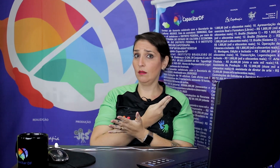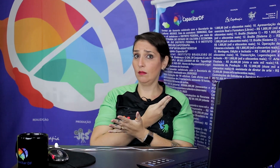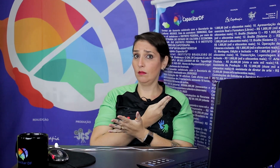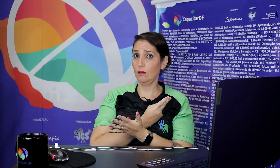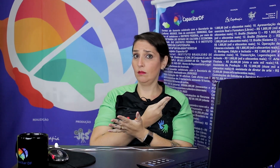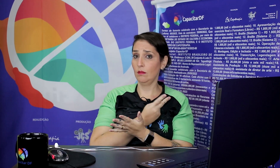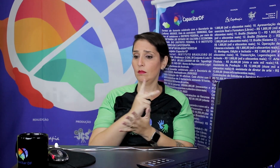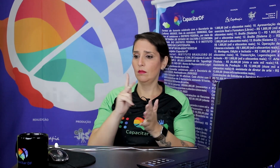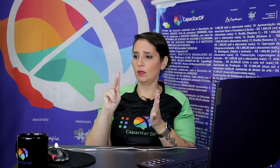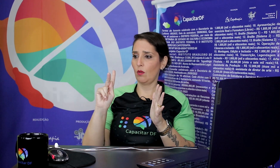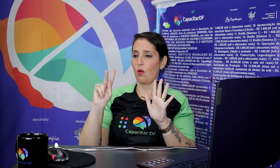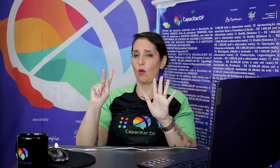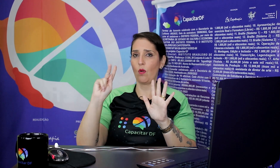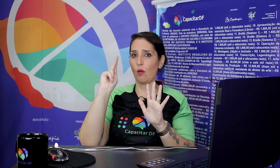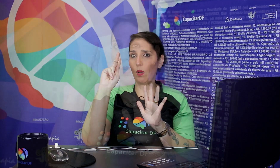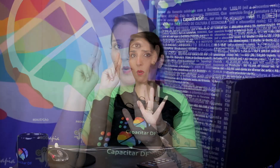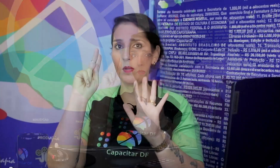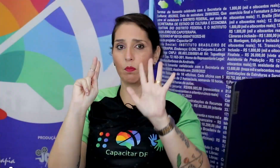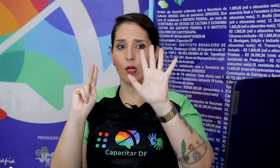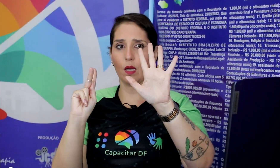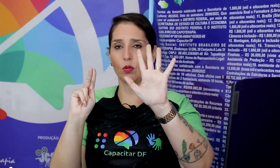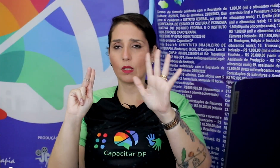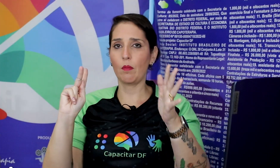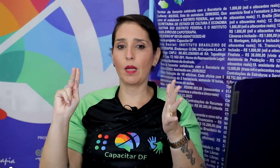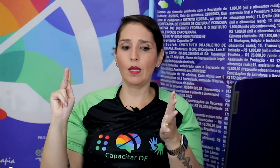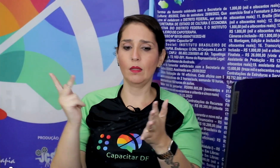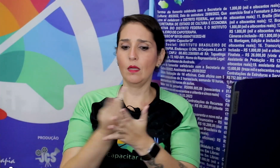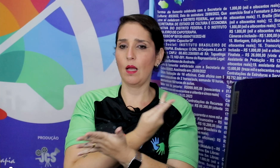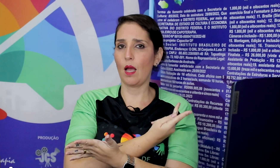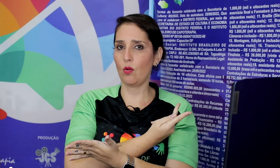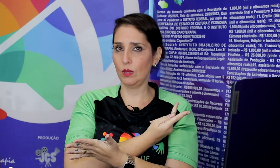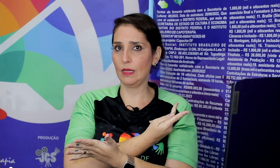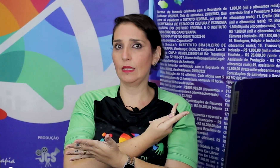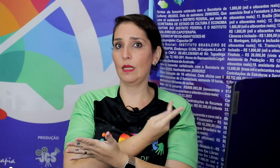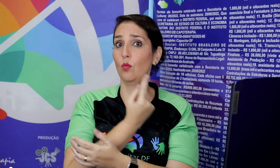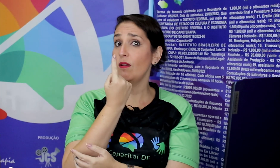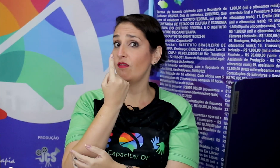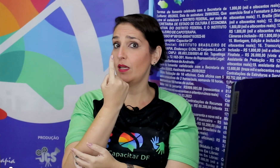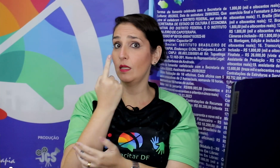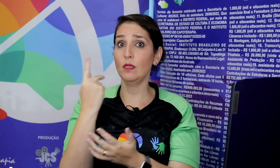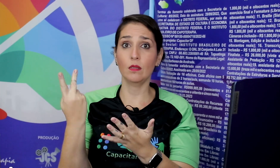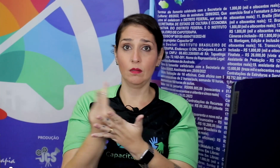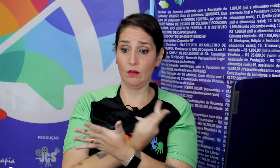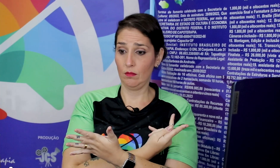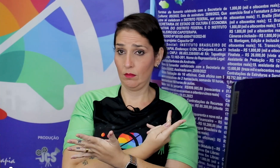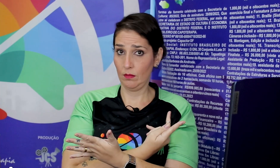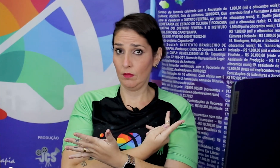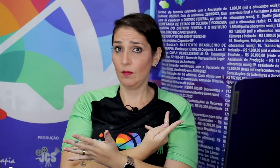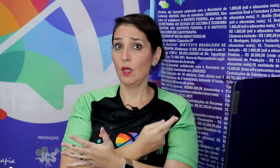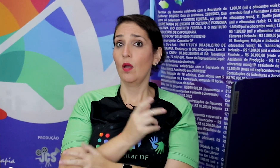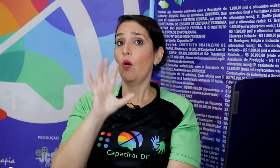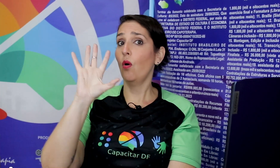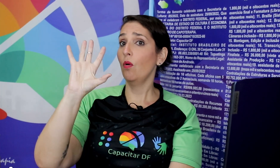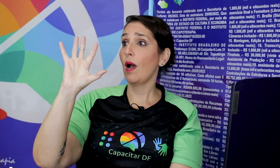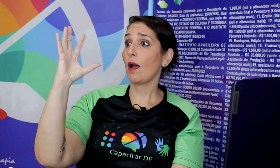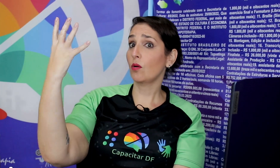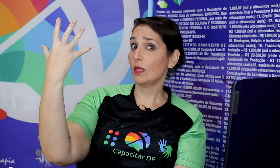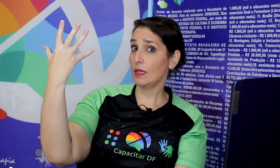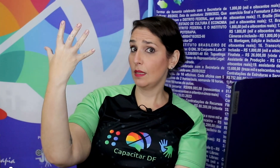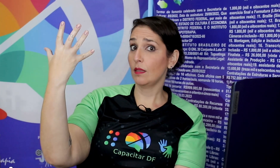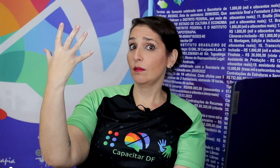acontecer. Então, ó, uma mão em pé, a outra aberta. Acontecer uma vez.